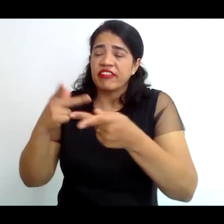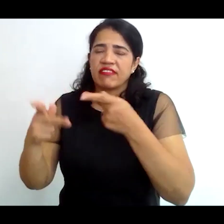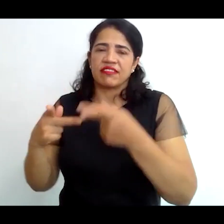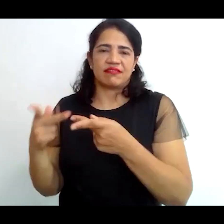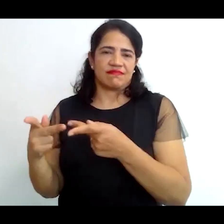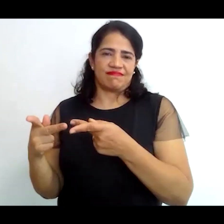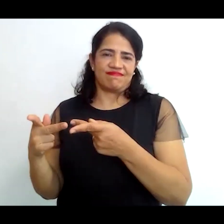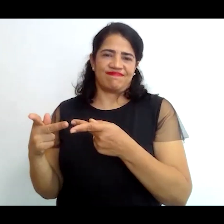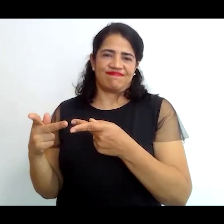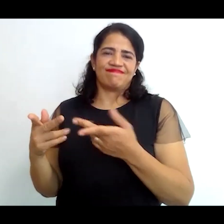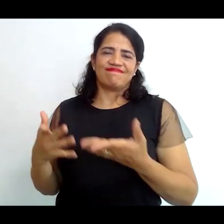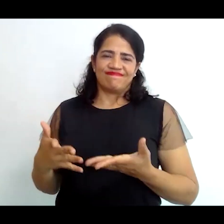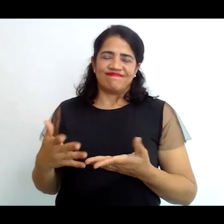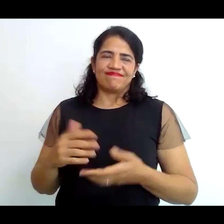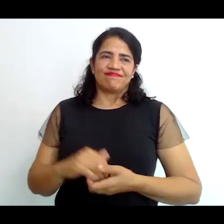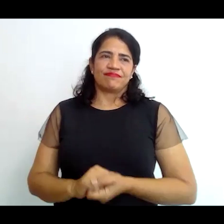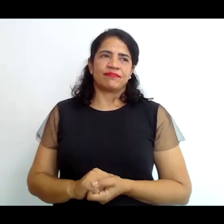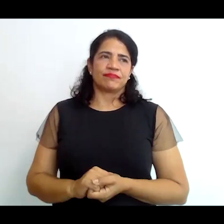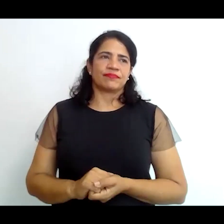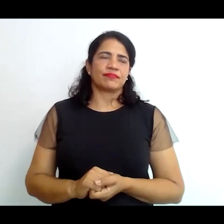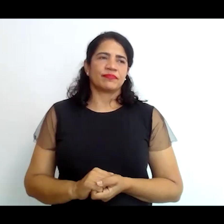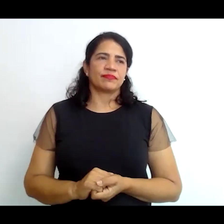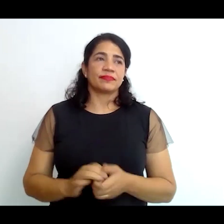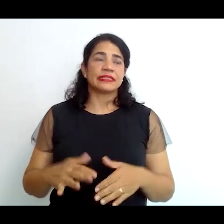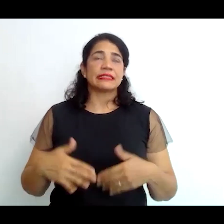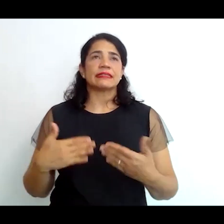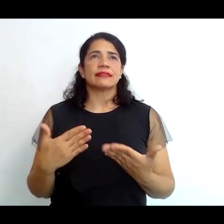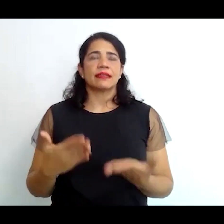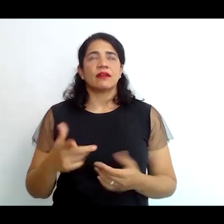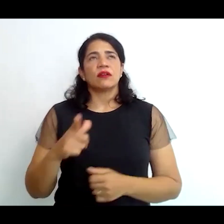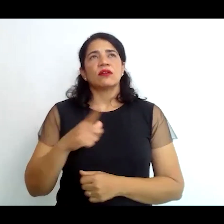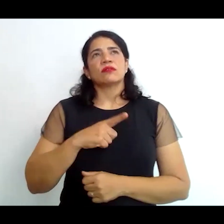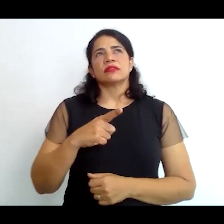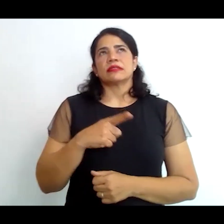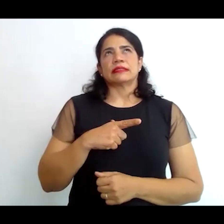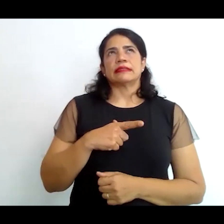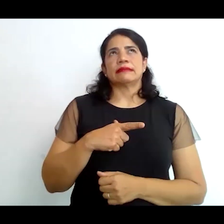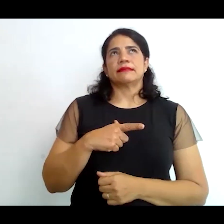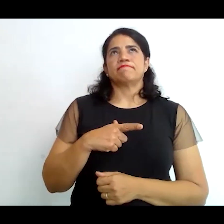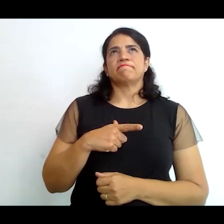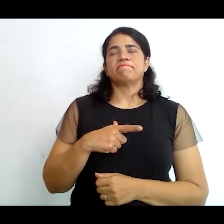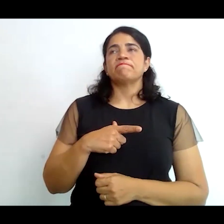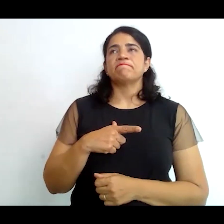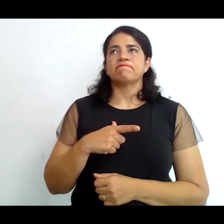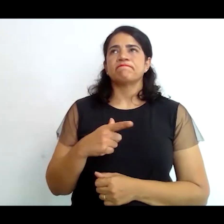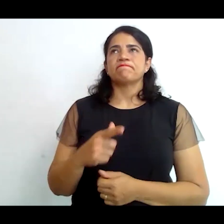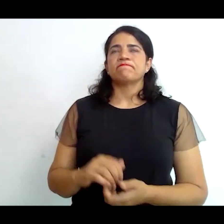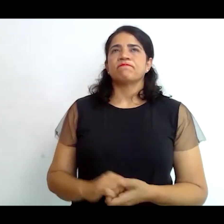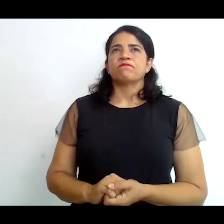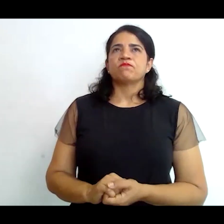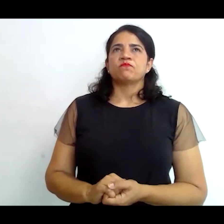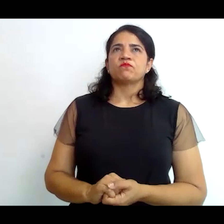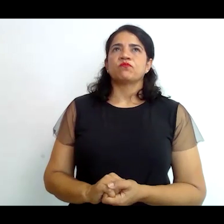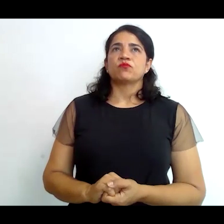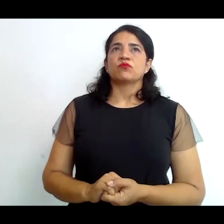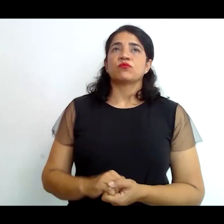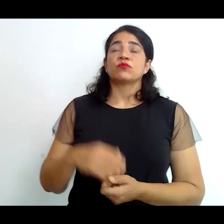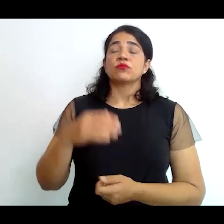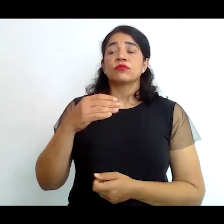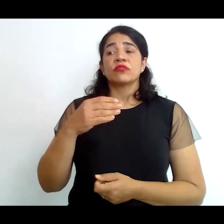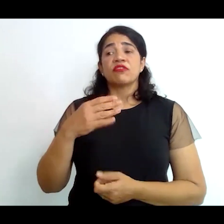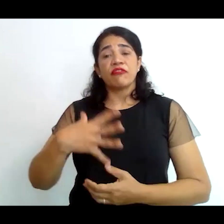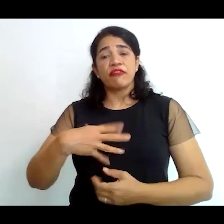Então, alguns não tiveram, quem sabe, os pais sábios quando trataram com